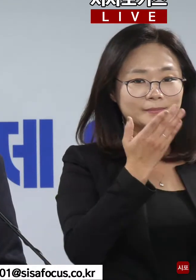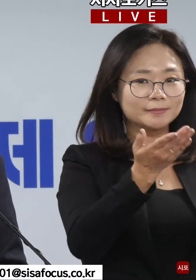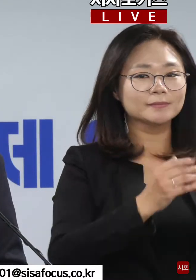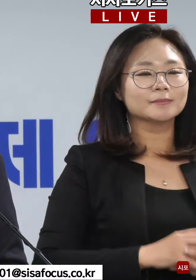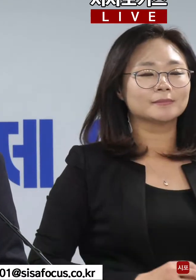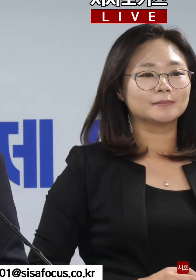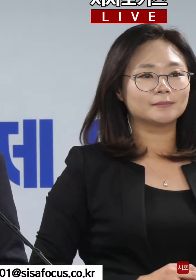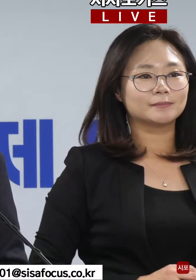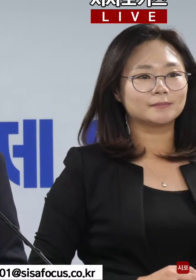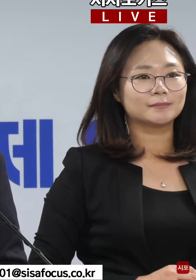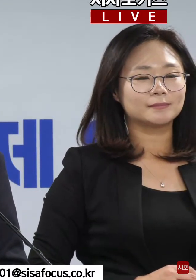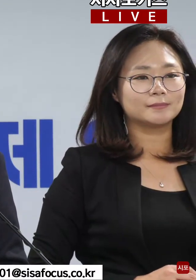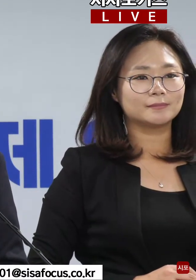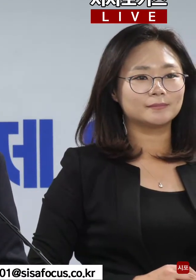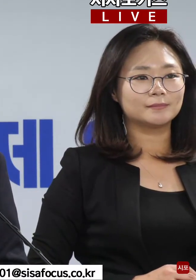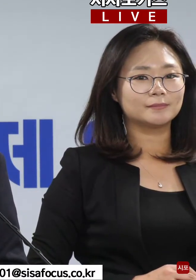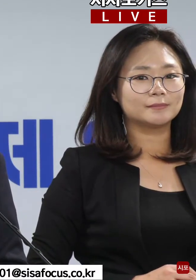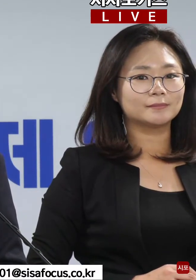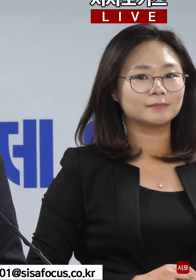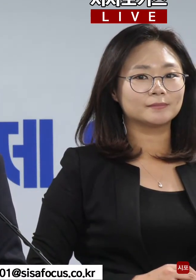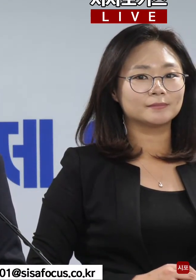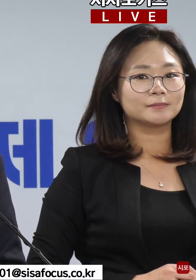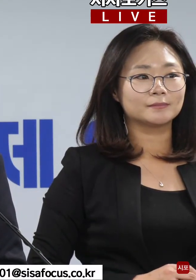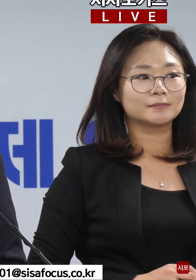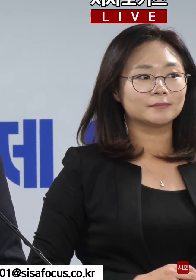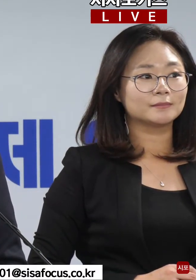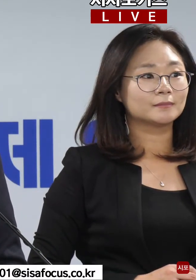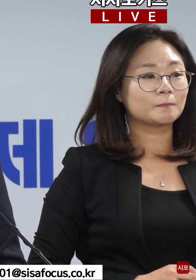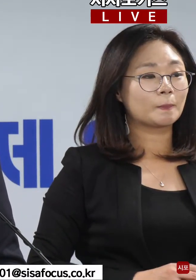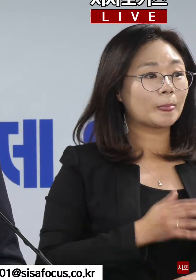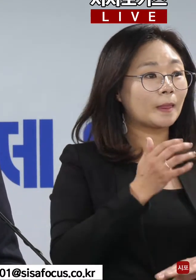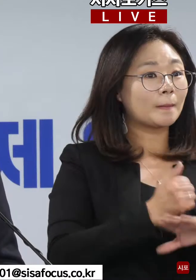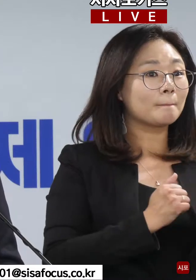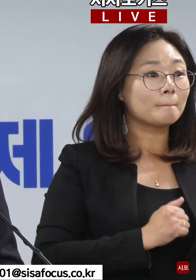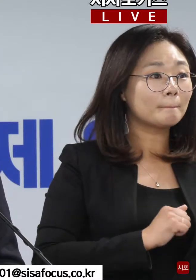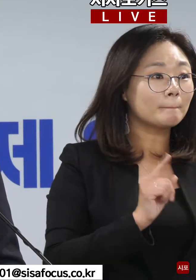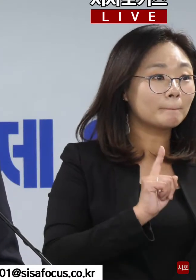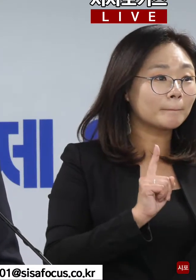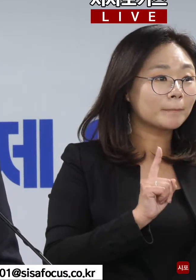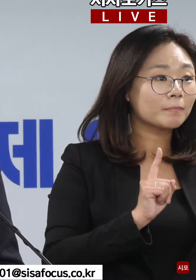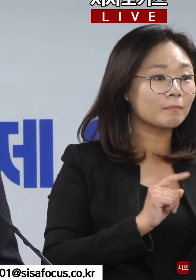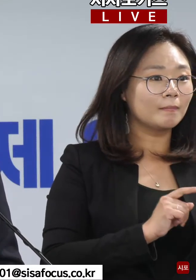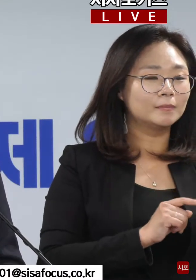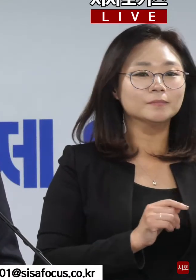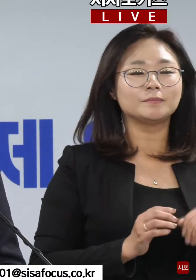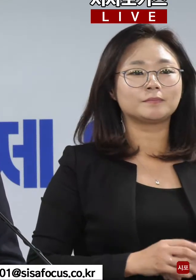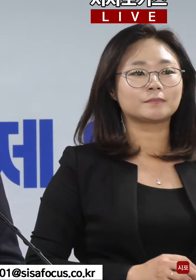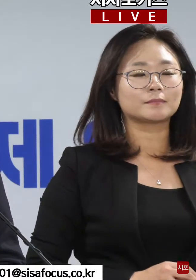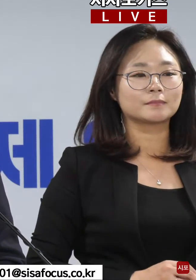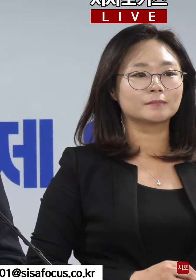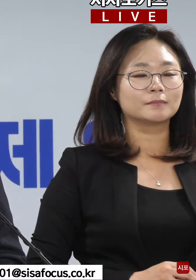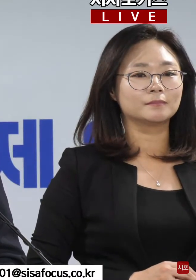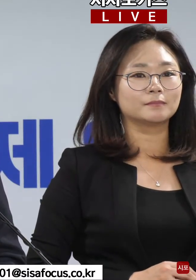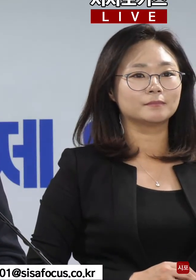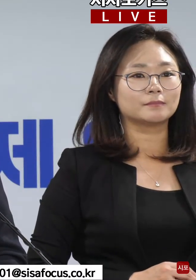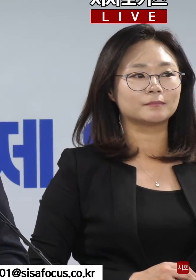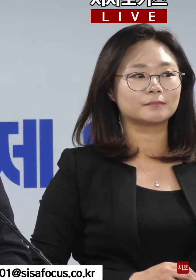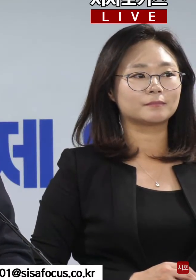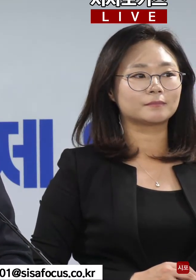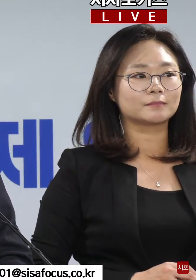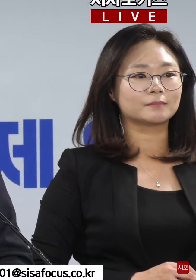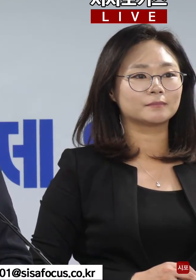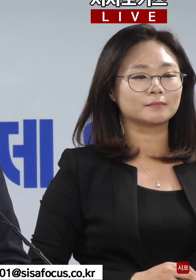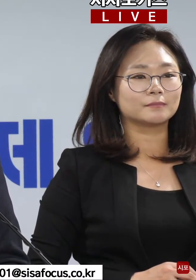노력하겠습니다. 네, 일문일답을 마치려고 하는데 마지막 질문 받겠습니다. 그럼 뉴스원의 한 기자님 질문으로